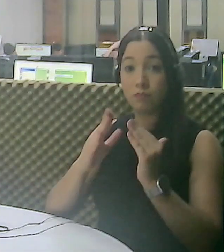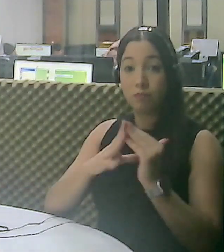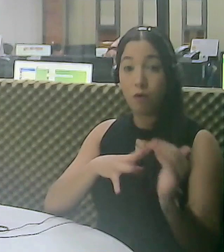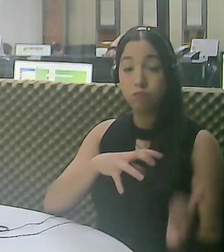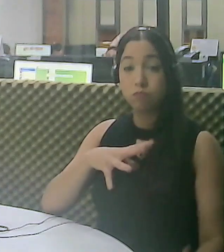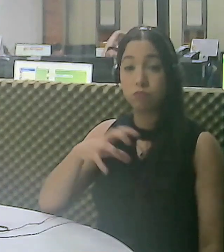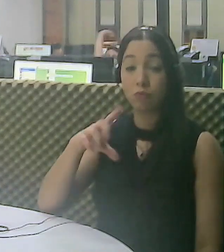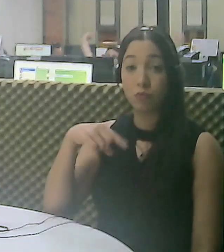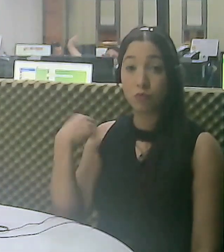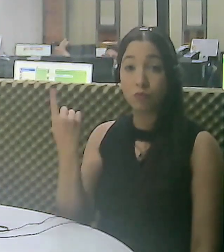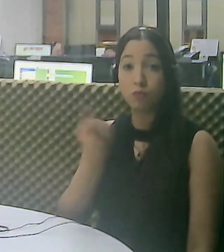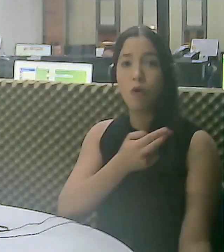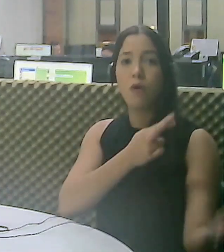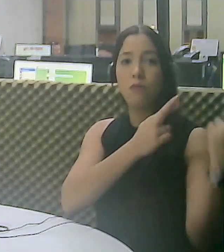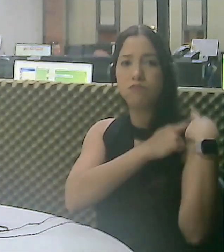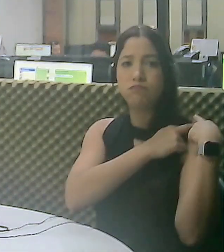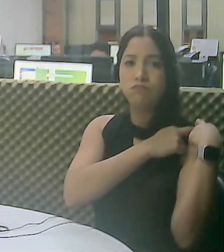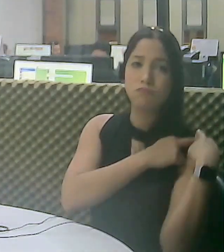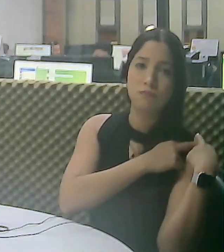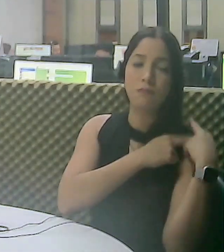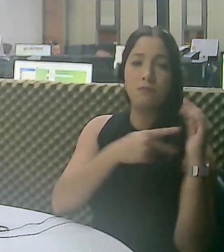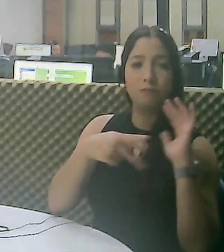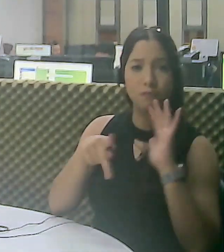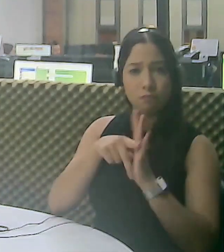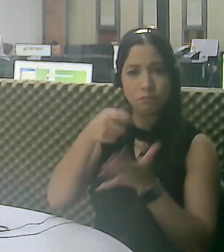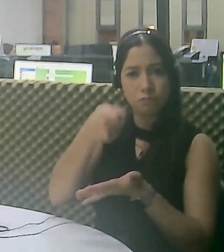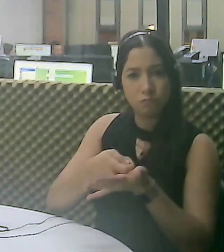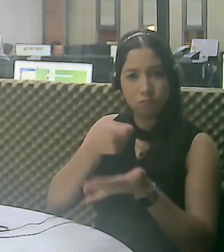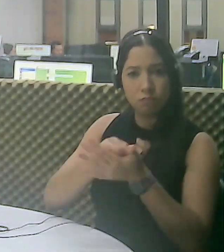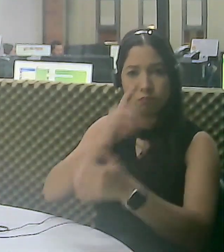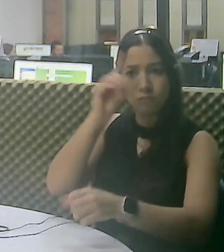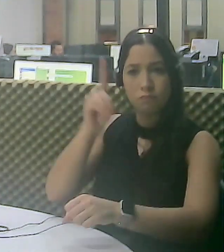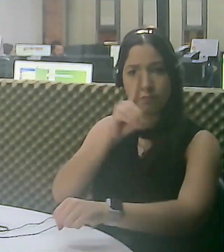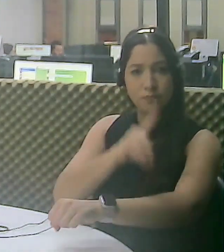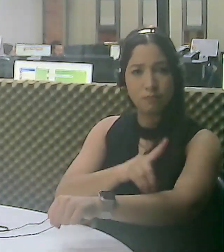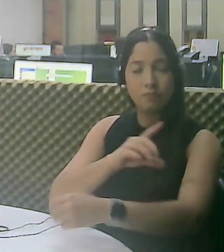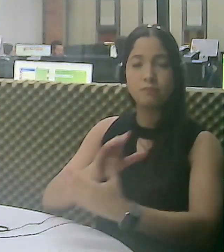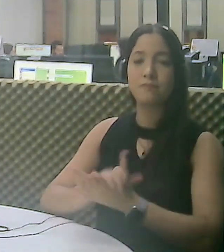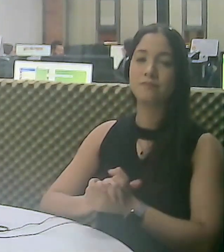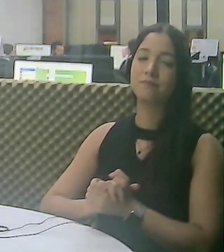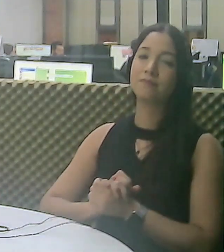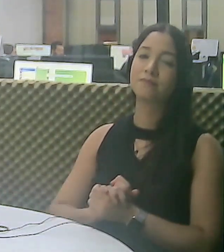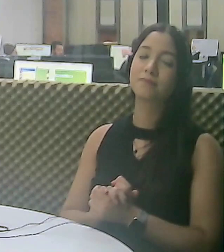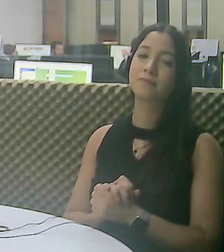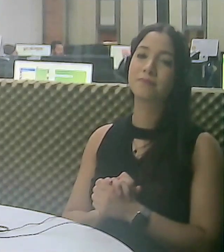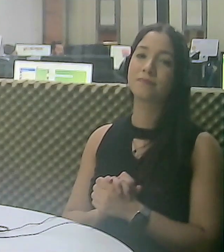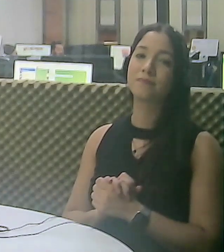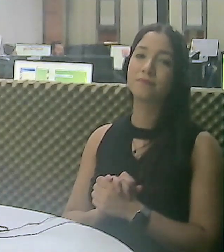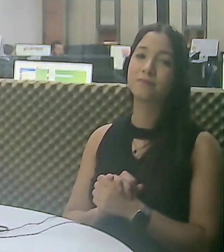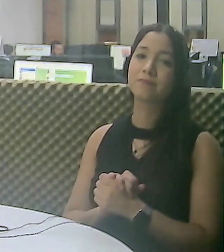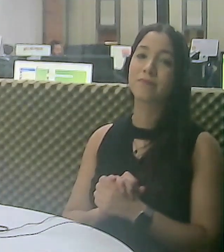casa. Todos nós somos responsáveis pelo combate ao Aedes aegypti.